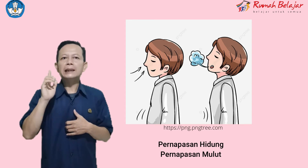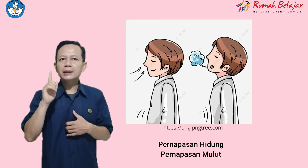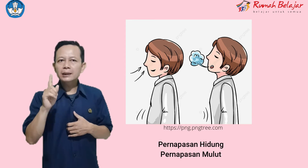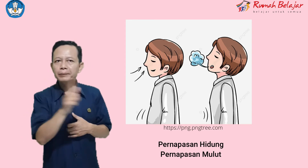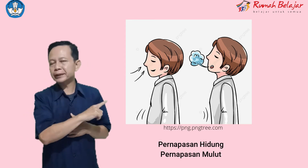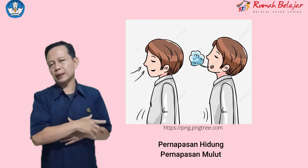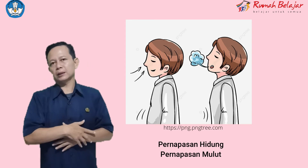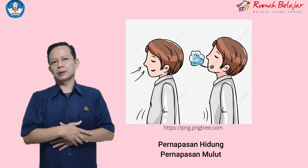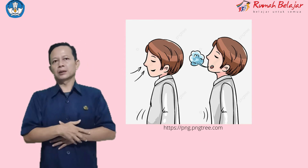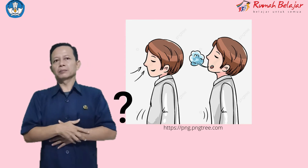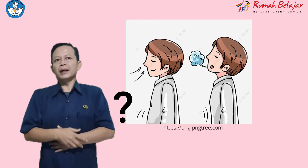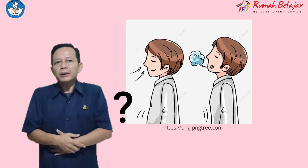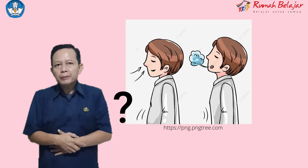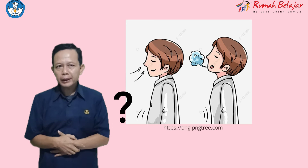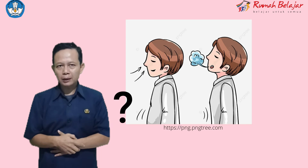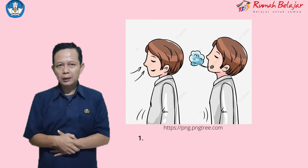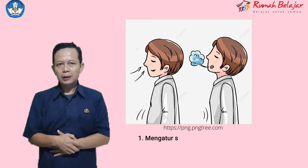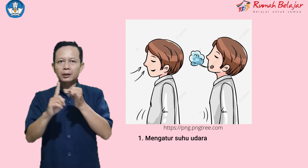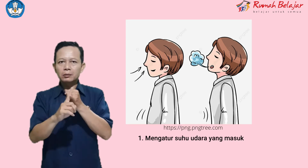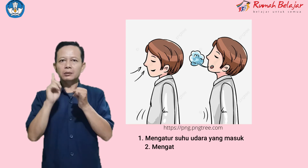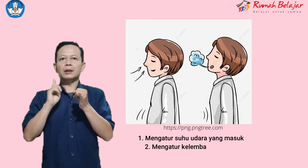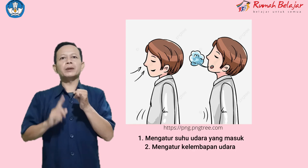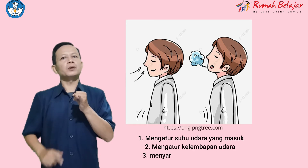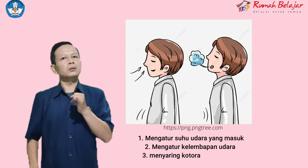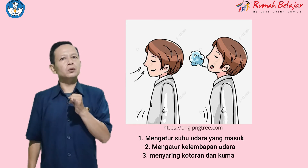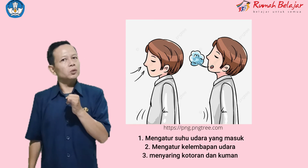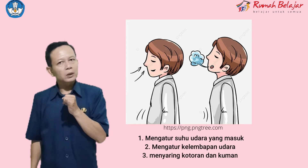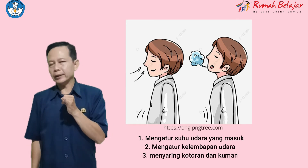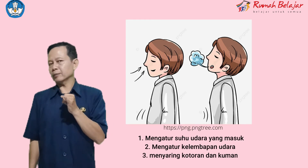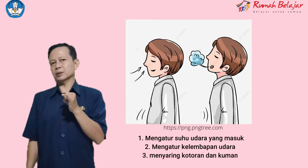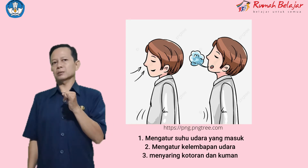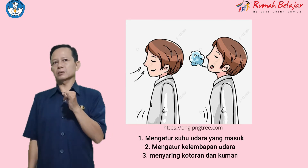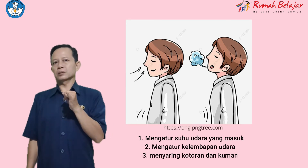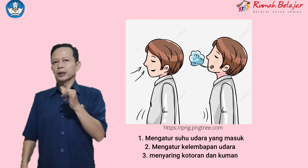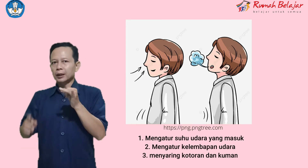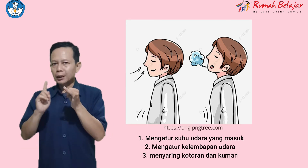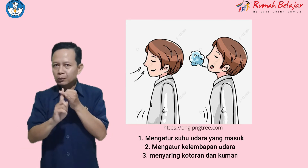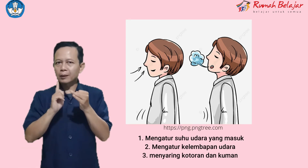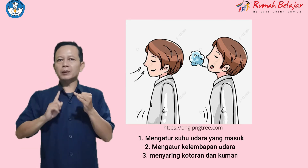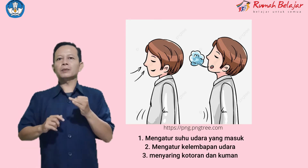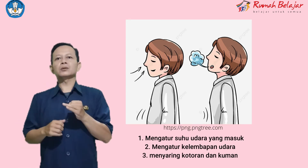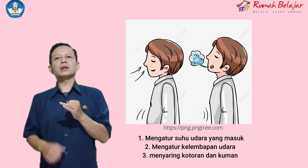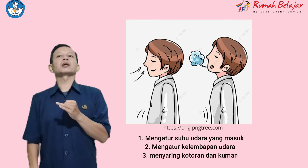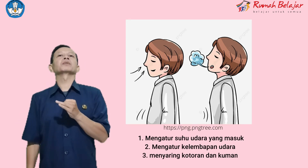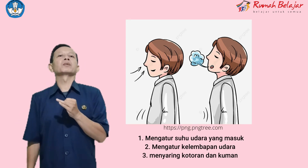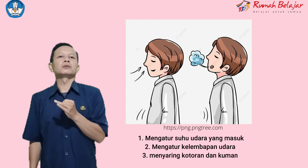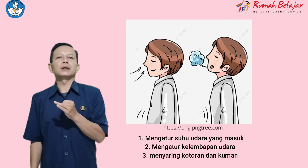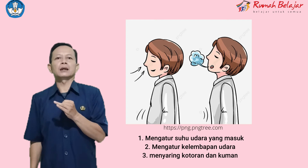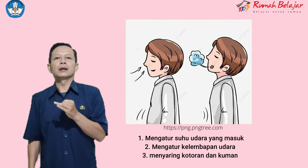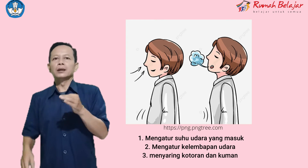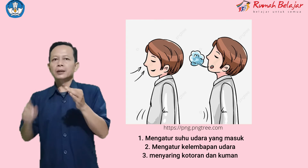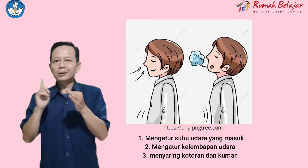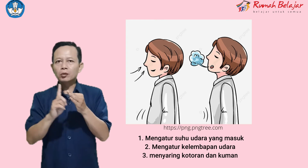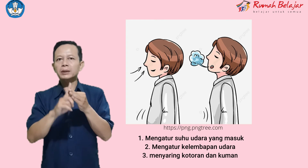hidung lebih sehat. Mengapa demikian? Hidung dapat mengatur suhu udara yang masuk. Hidung dapat mengatur kelembaban